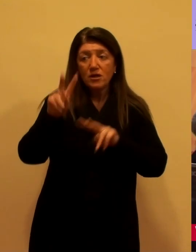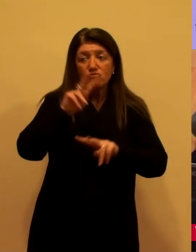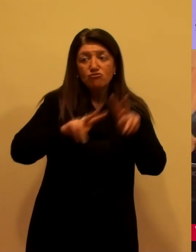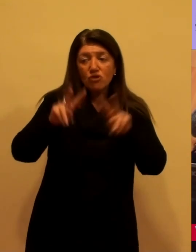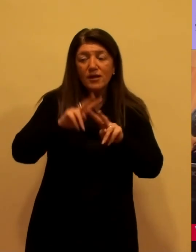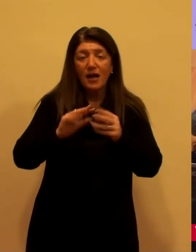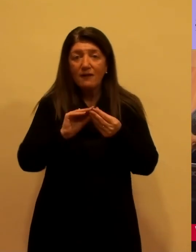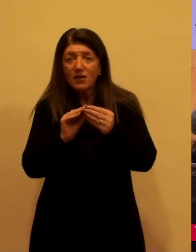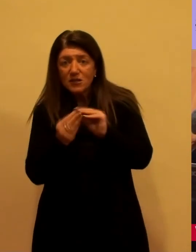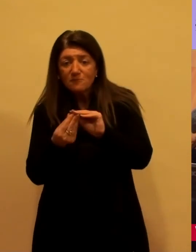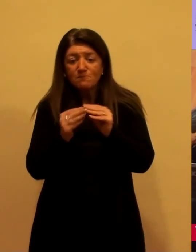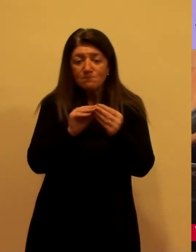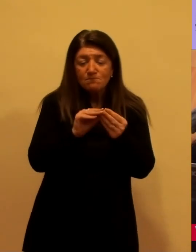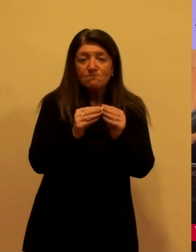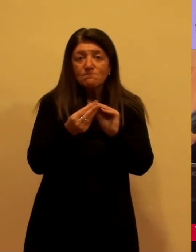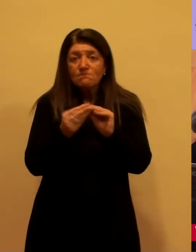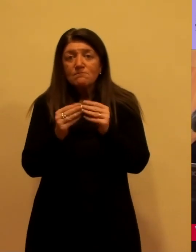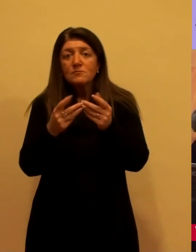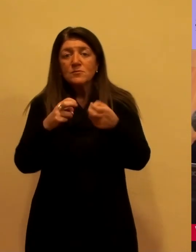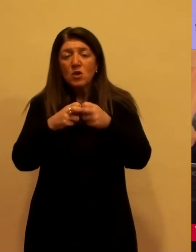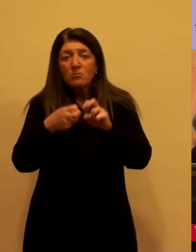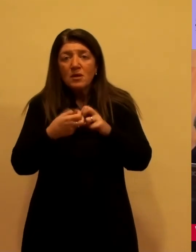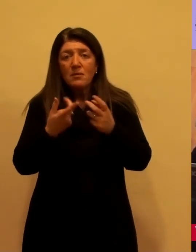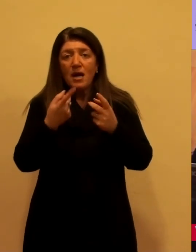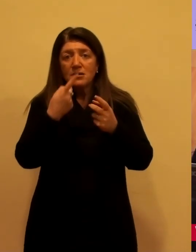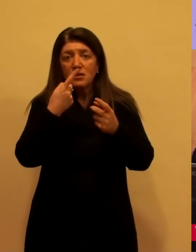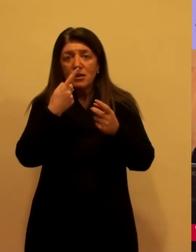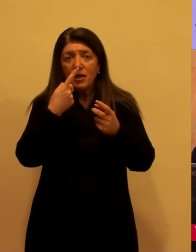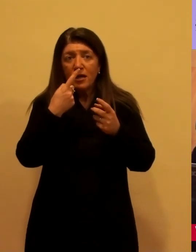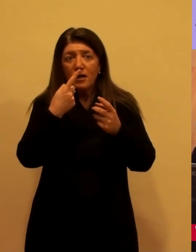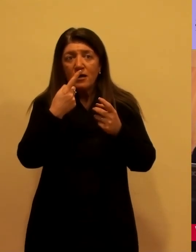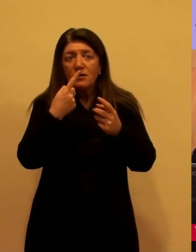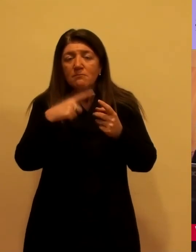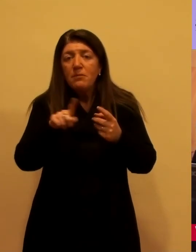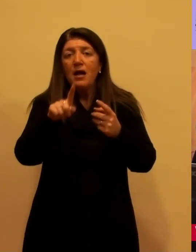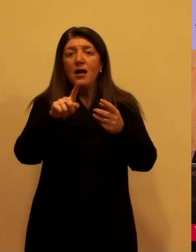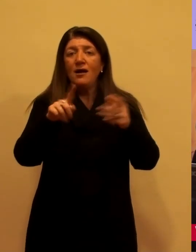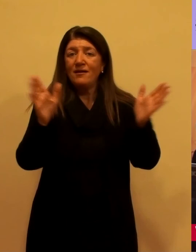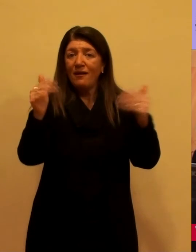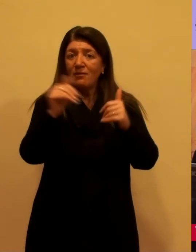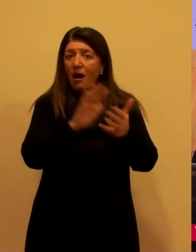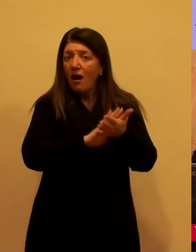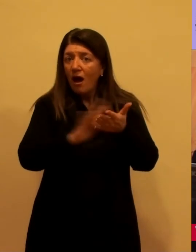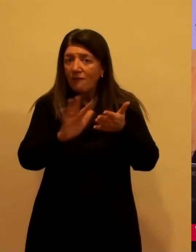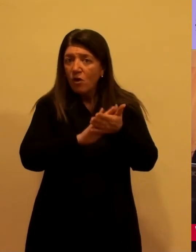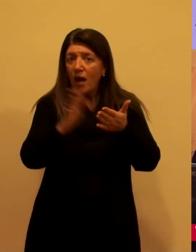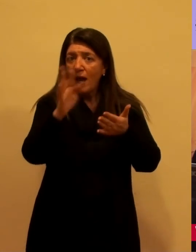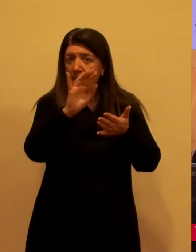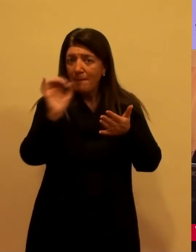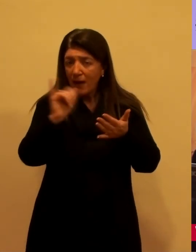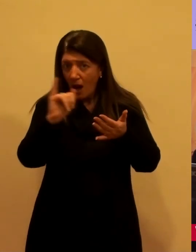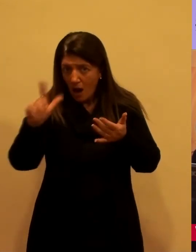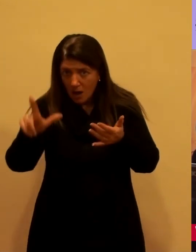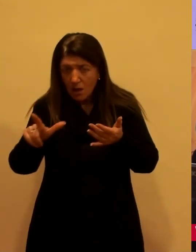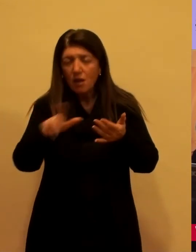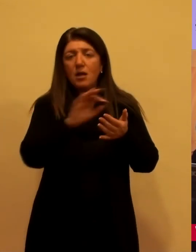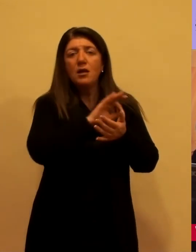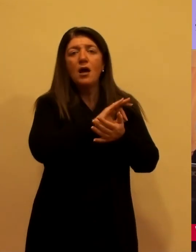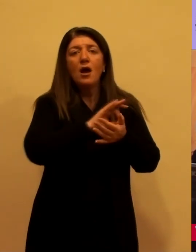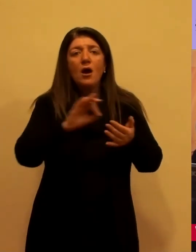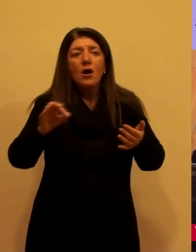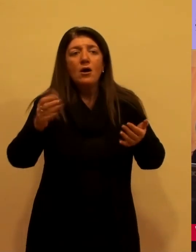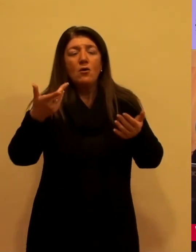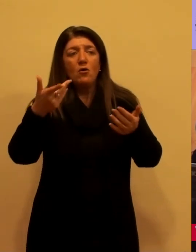delle problematiche, non so, legate alla comprensione eccetera, o alle tavole in braille, sì, che ci sono sempre nelle, come didascalie delle